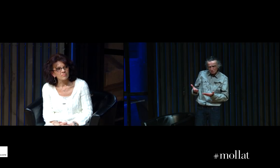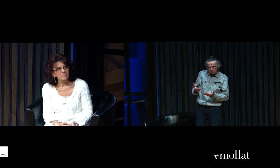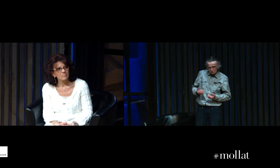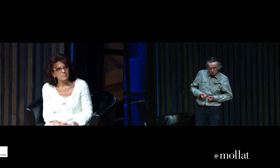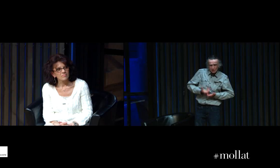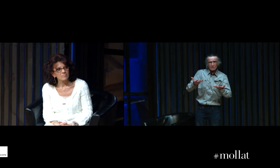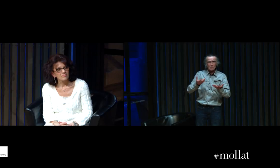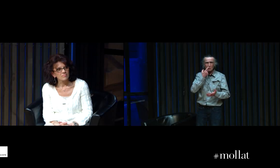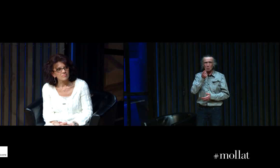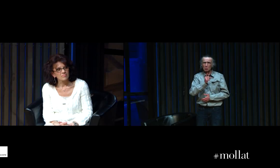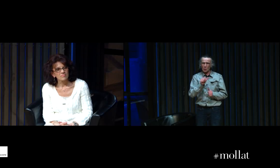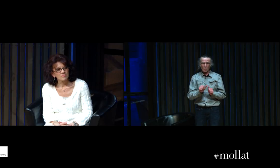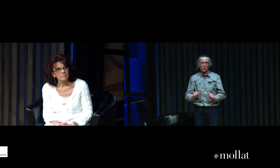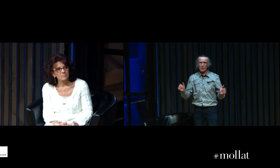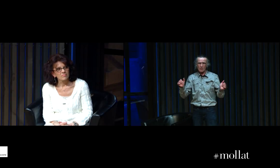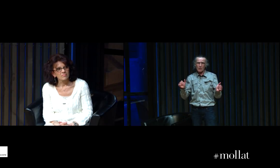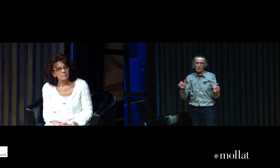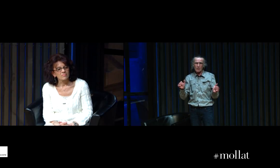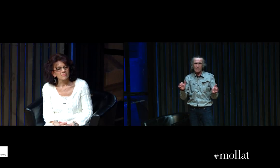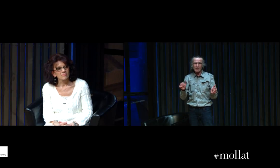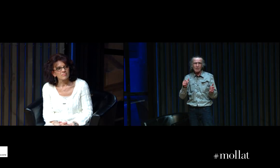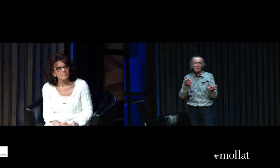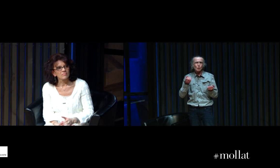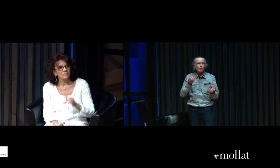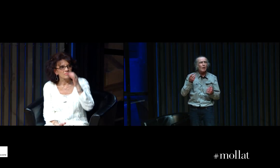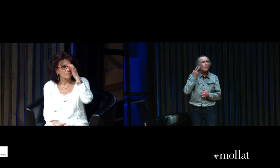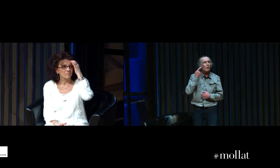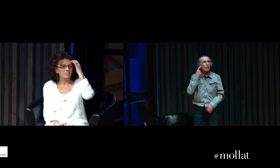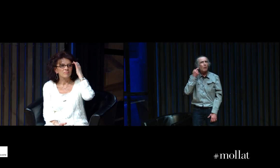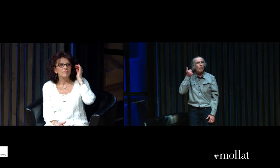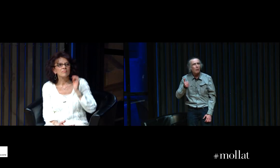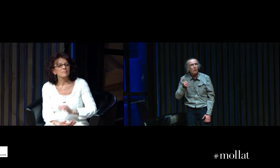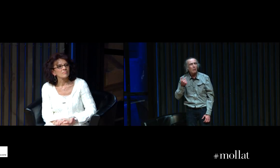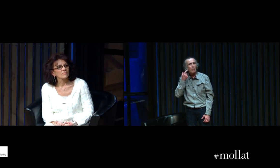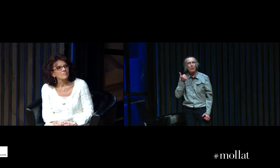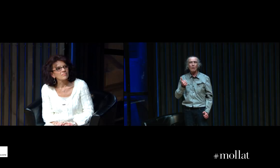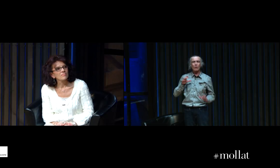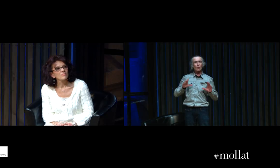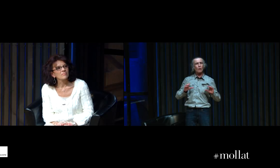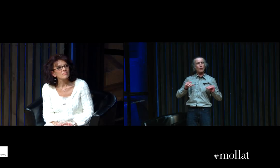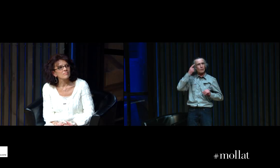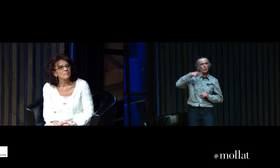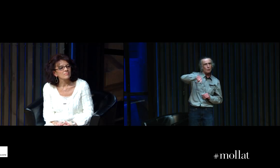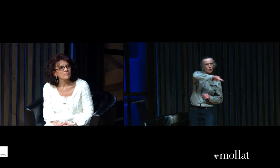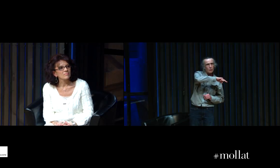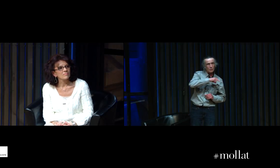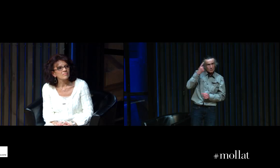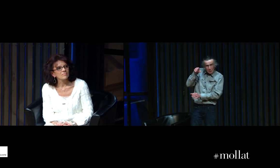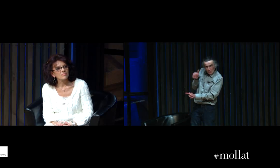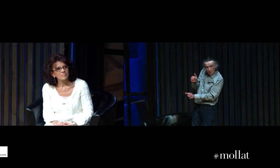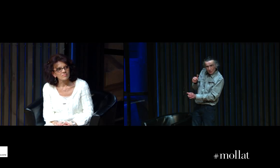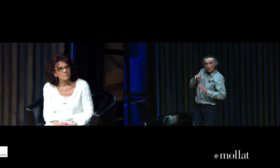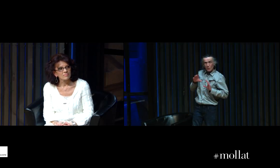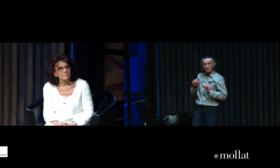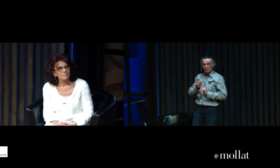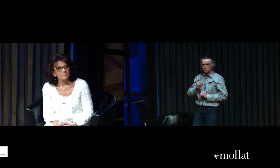souvent, les personnes qui s'expriment à l'oral, c'est pas forcément toujours le reflet d'un épanouissement interne. Voilà, c'est